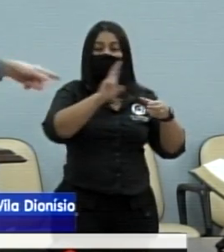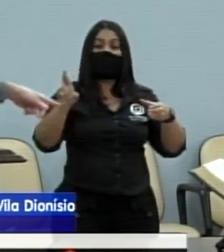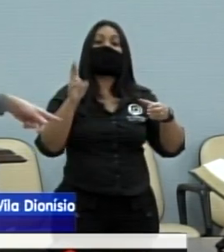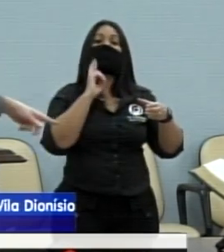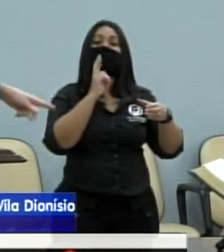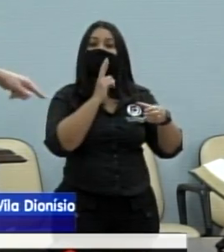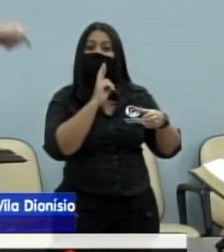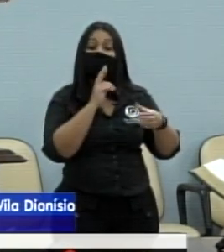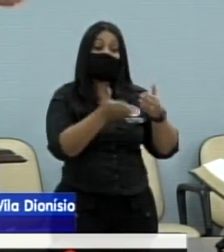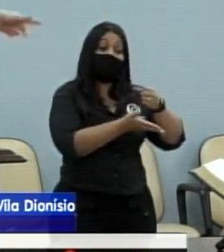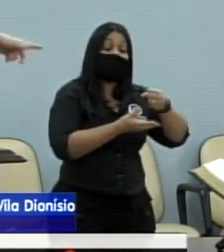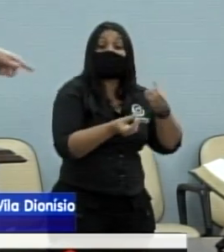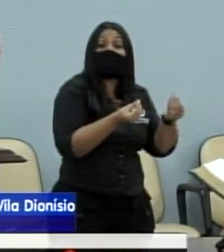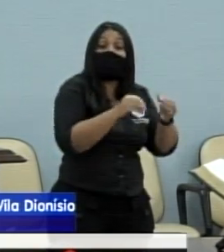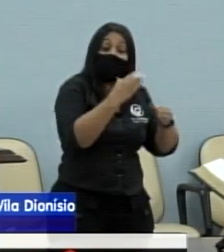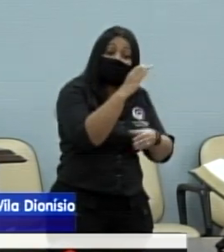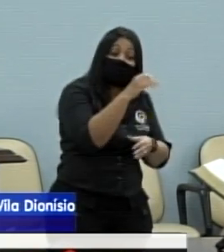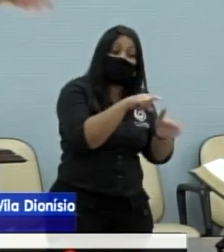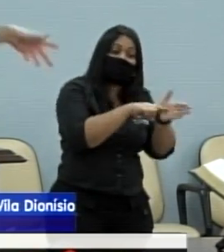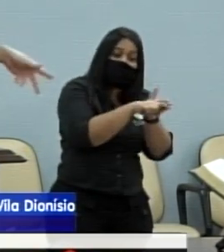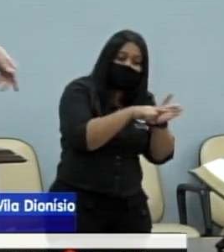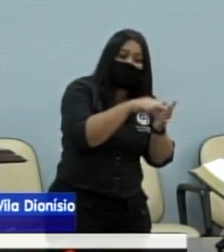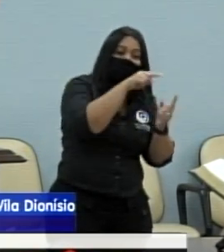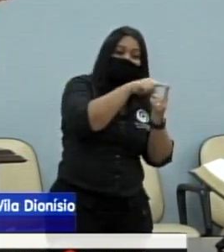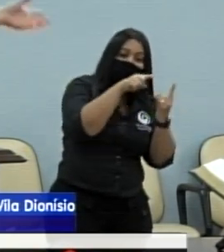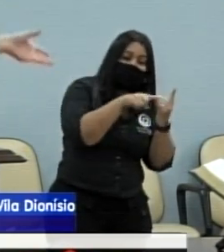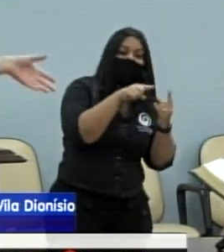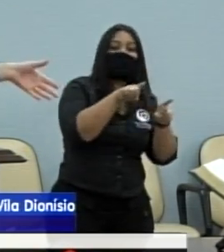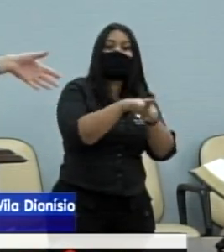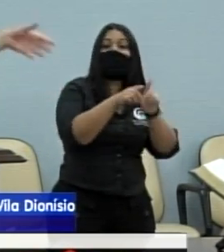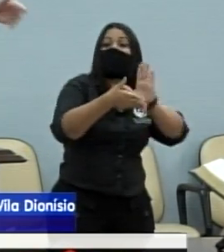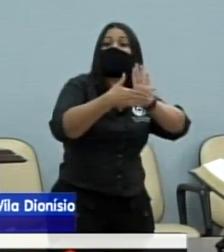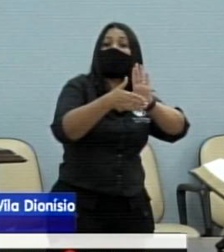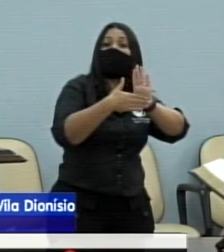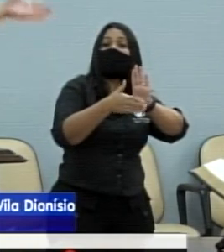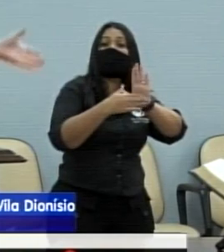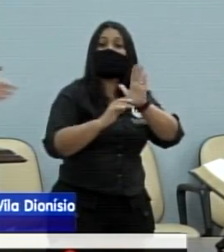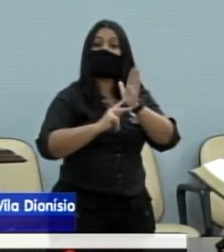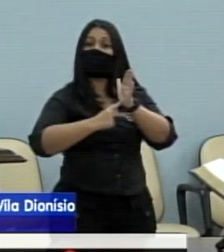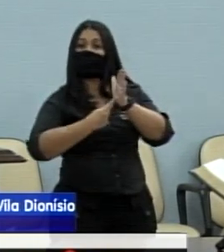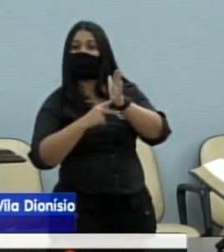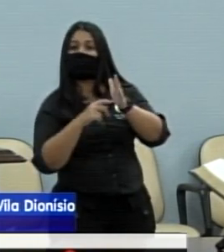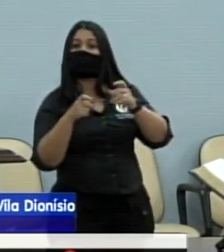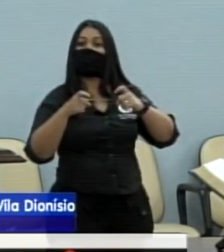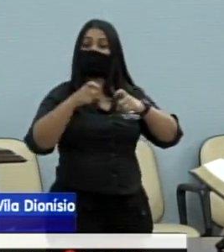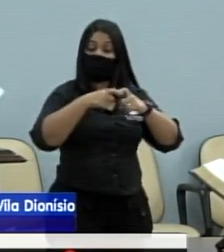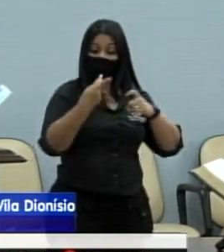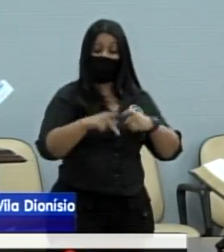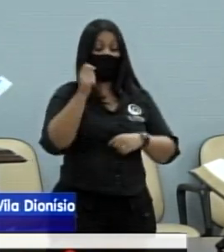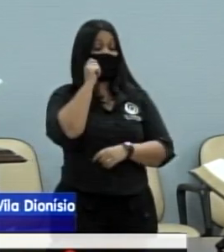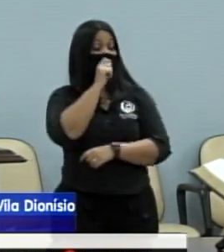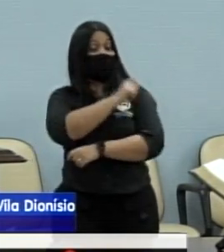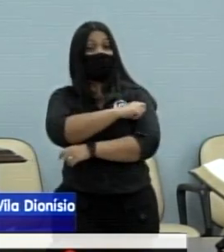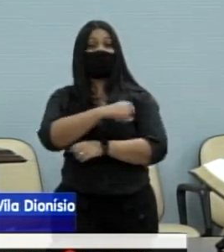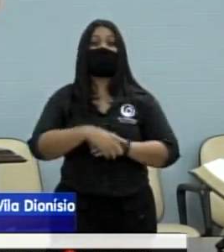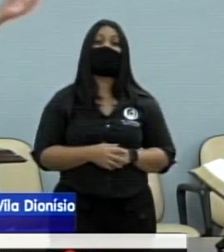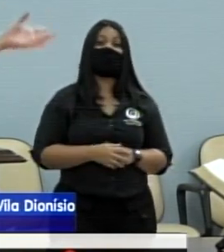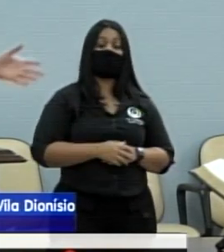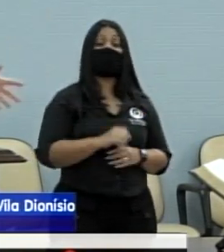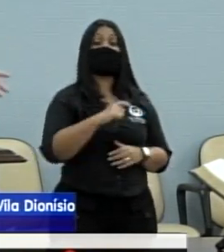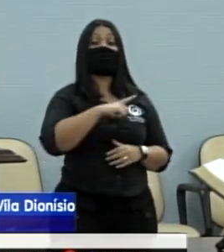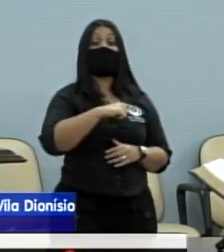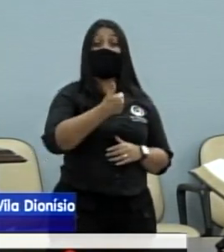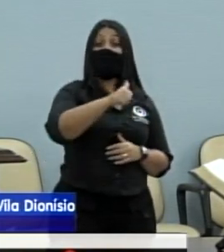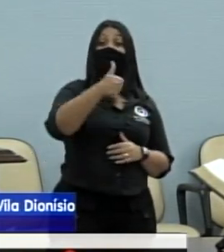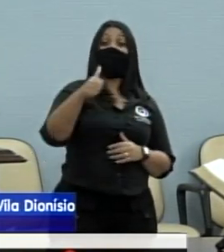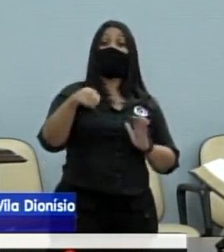baseada na ciência, no estudo da Fiocruz, na proposta do Sindicato dos Médicos de Rio Preto, né? Tem 11